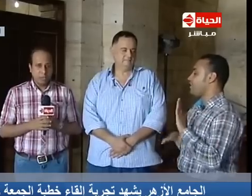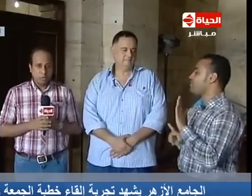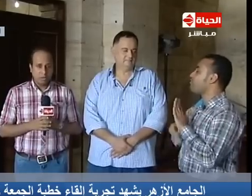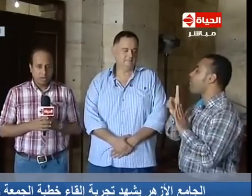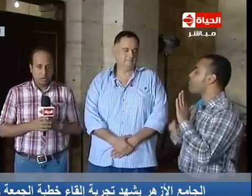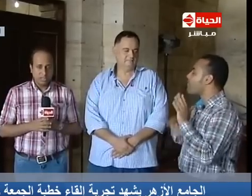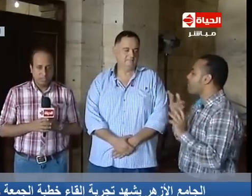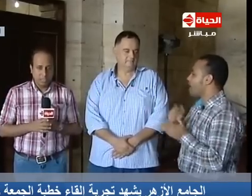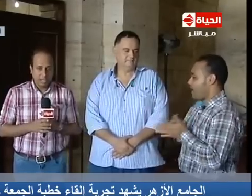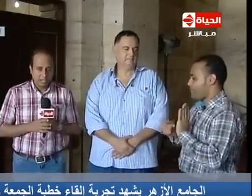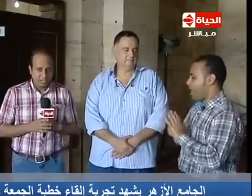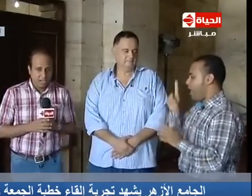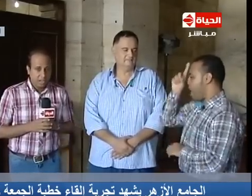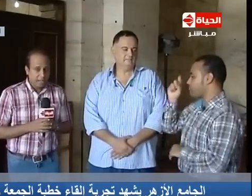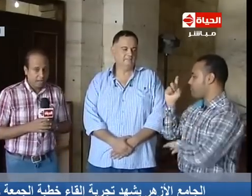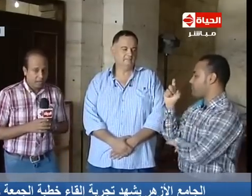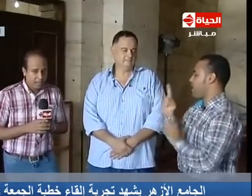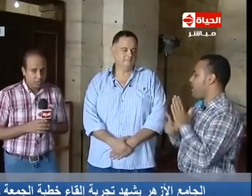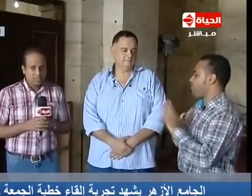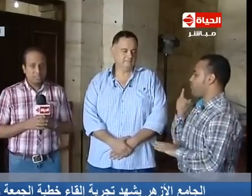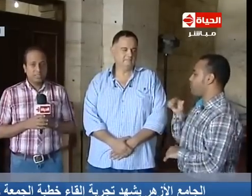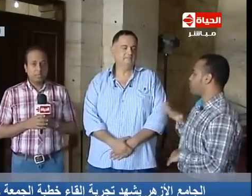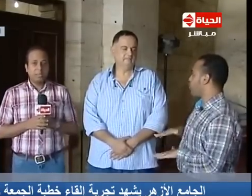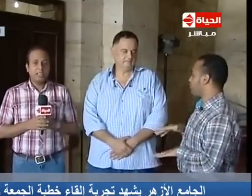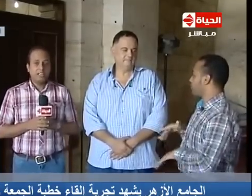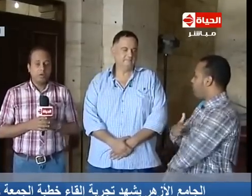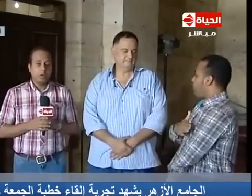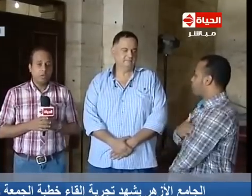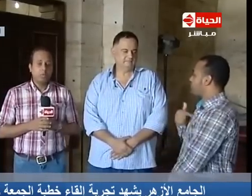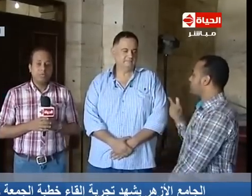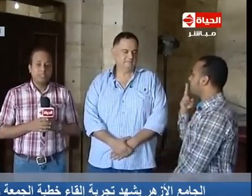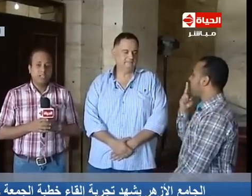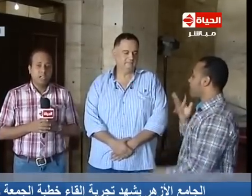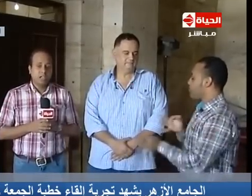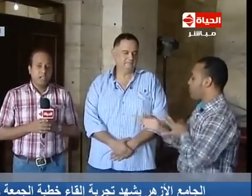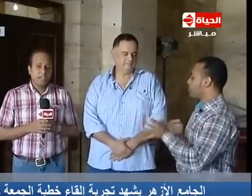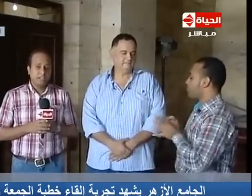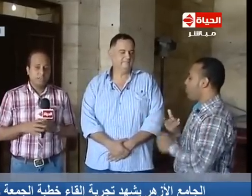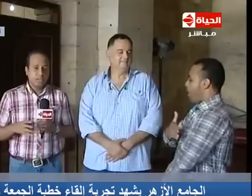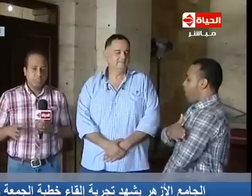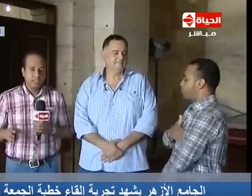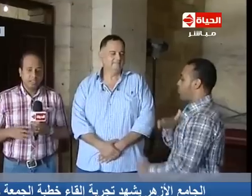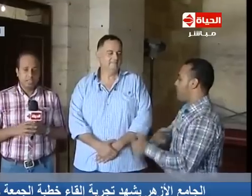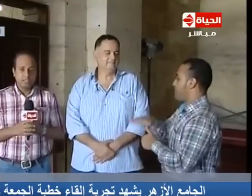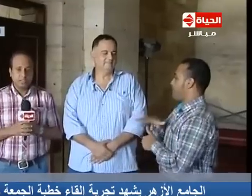أول مرة حدوثها في جامع الأزهر. مع الآن الأستاذ تامر بهاء الدين، وهو عضو ممثل يعني ذوي الاحتياجات الخاصه في